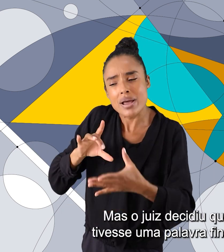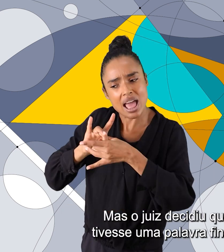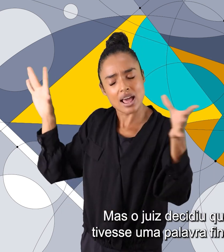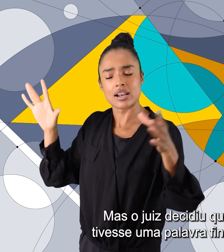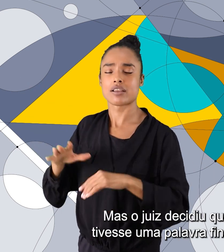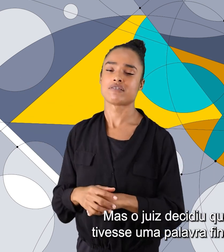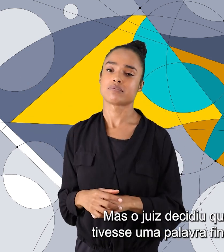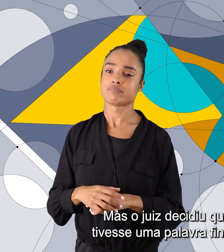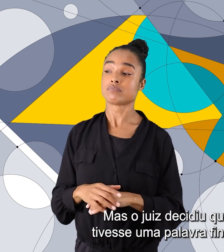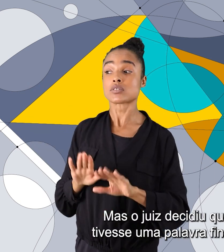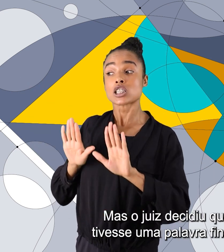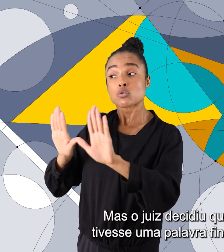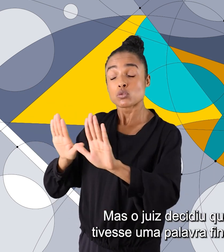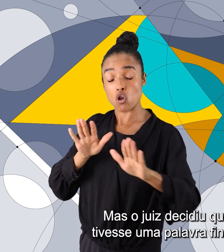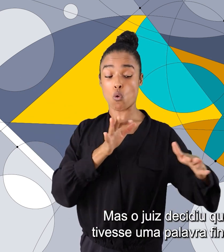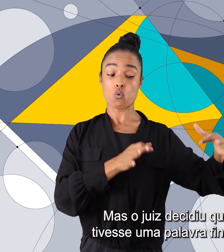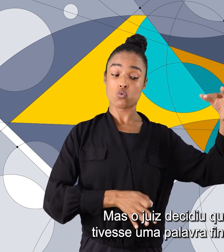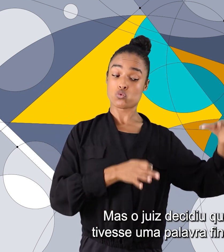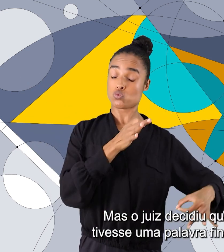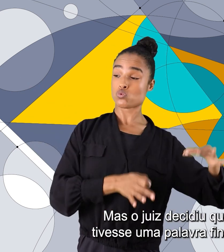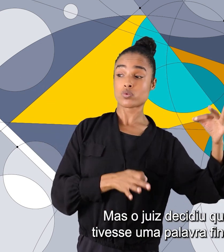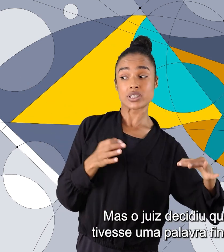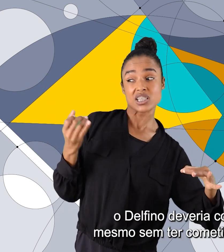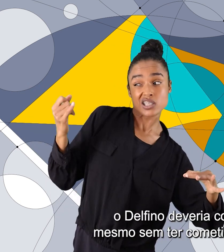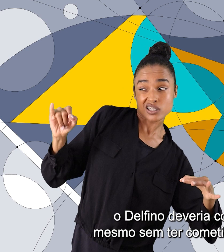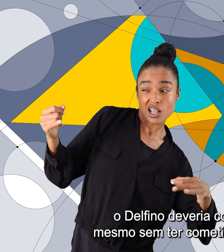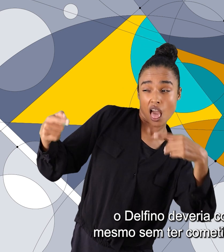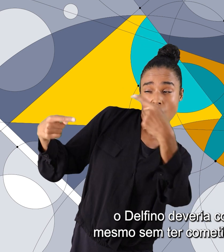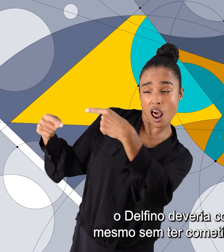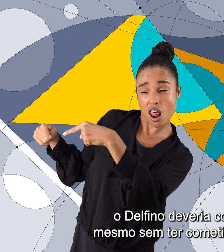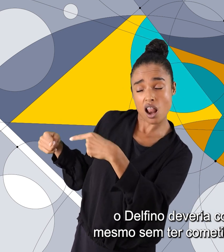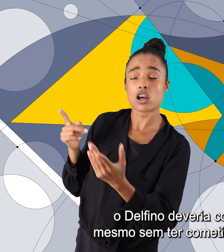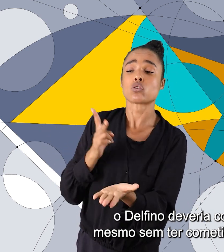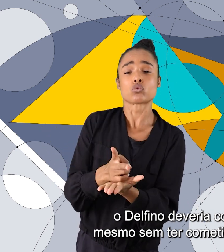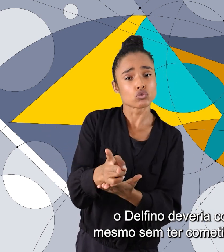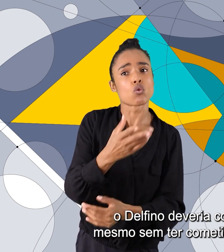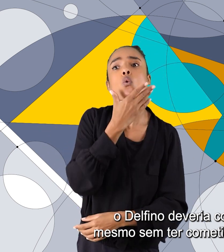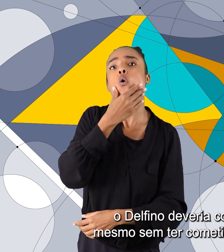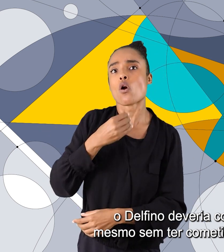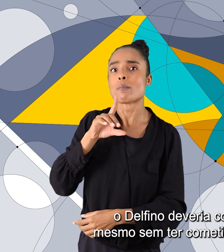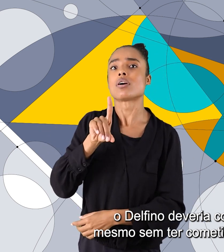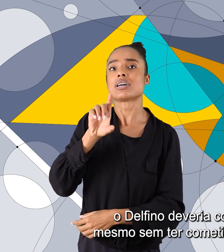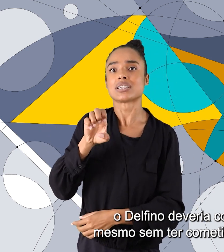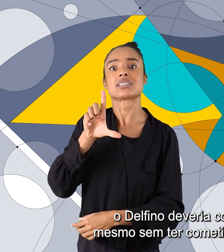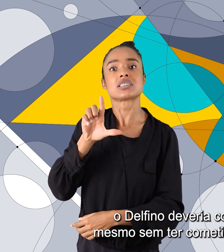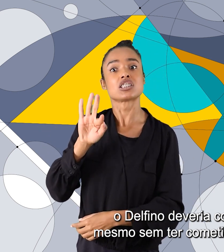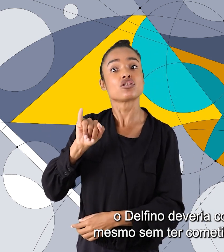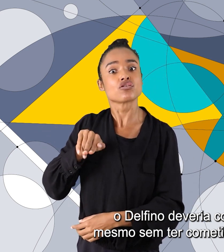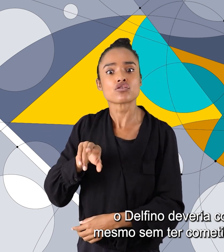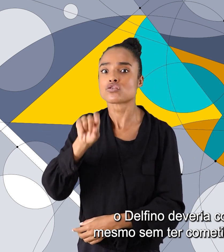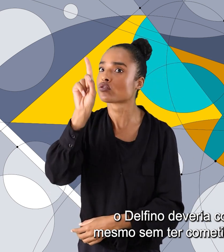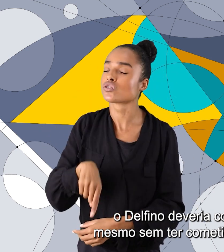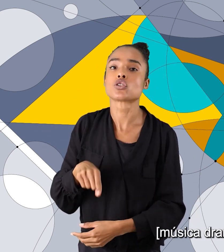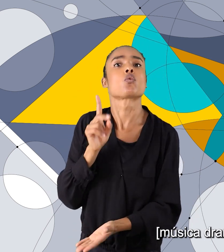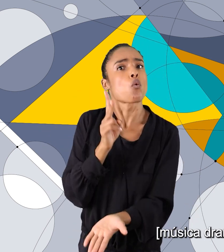juiz decidiu que, enquanto não tivesse uma palavra final sobre o espólio, o Delfino deveria continuar preso, mesmo sem ter cometido